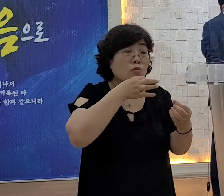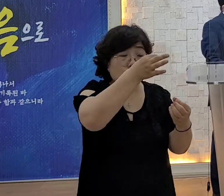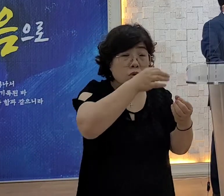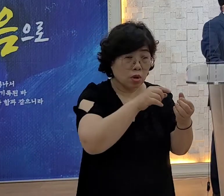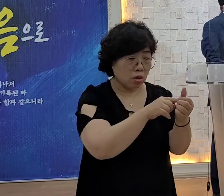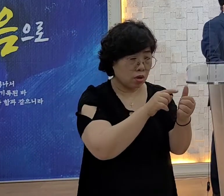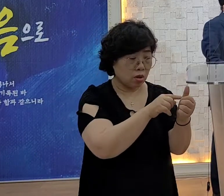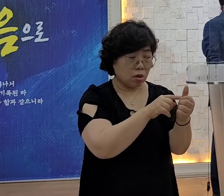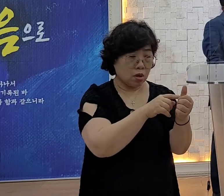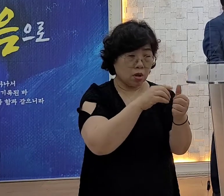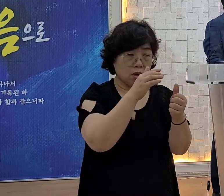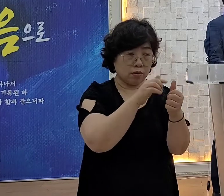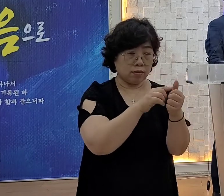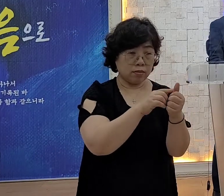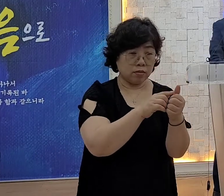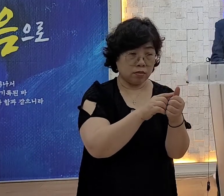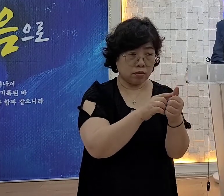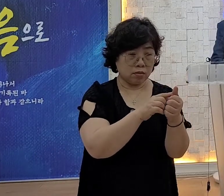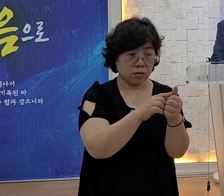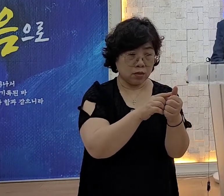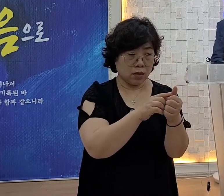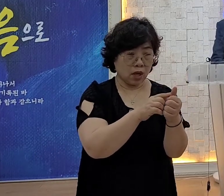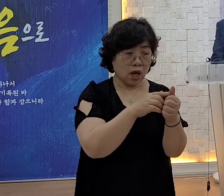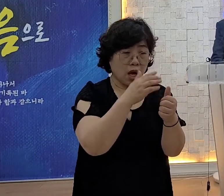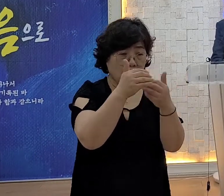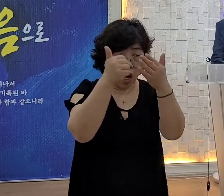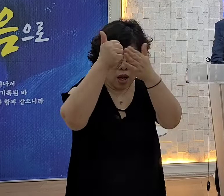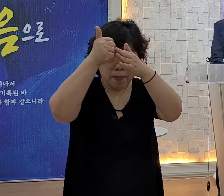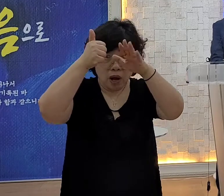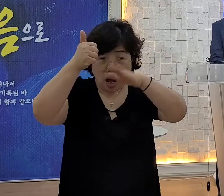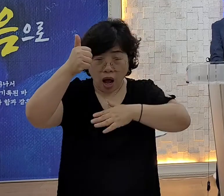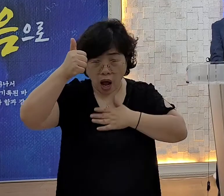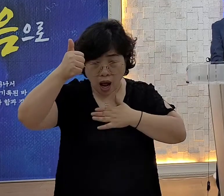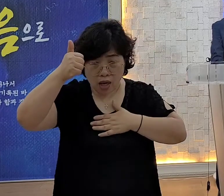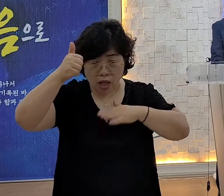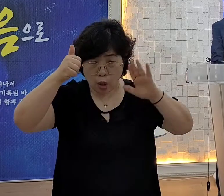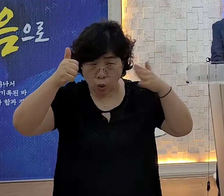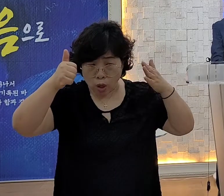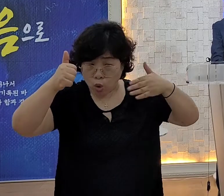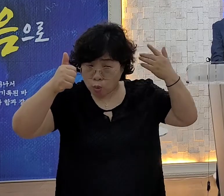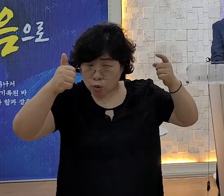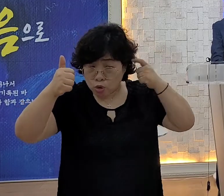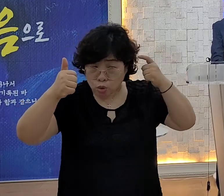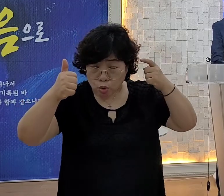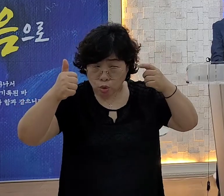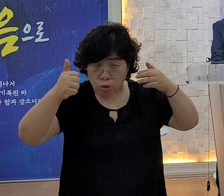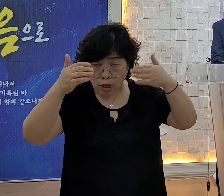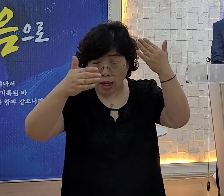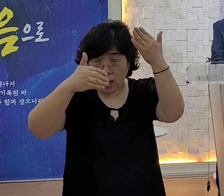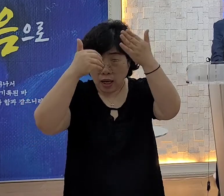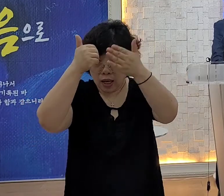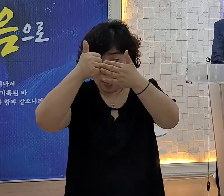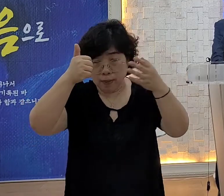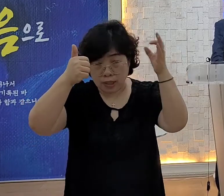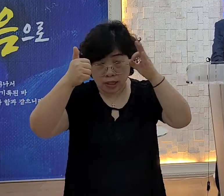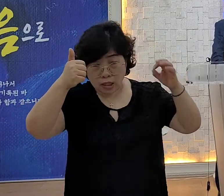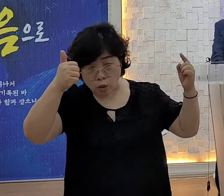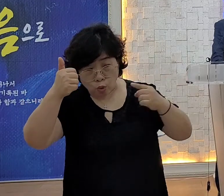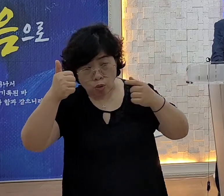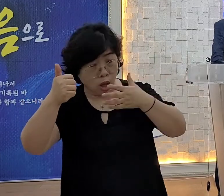아브라함이 어떻게 하나님을 알아가지고 그가 아브라함을 찾아간 게 아니고 하나님께서 이 아브라함에게